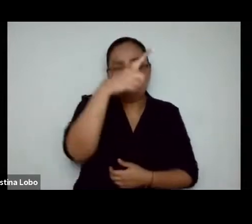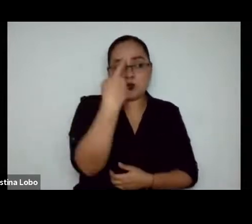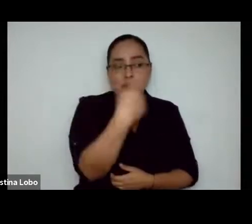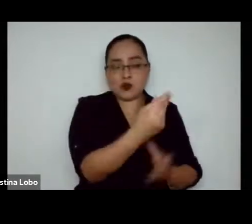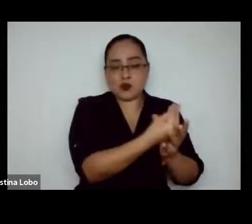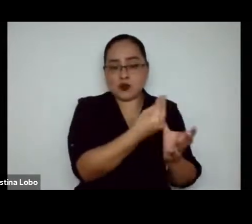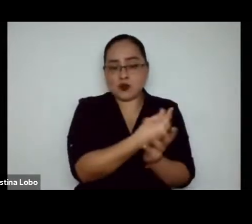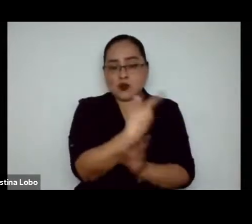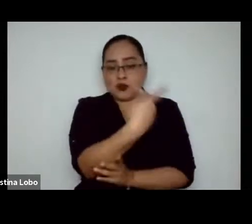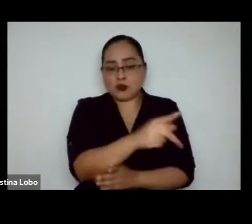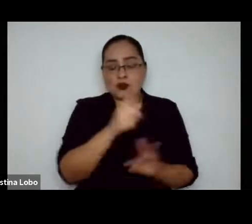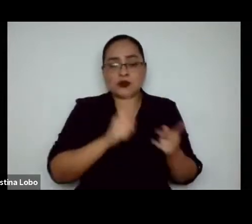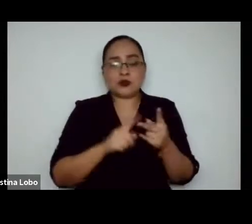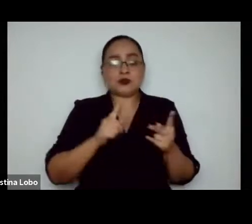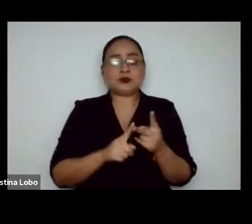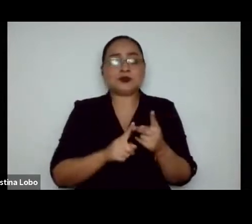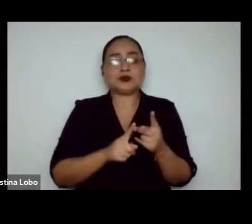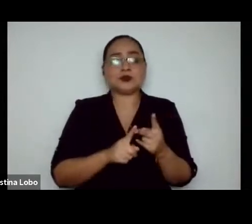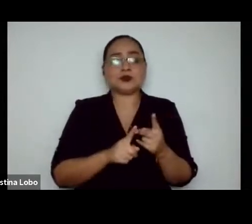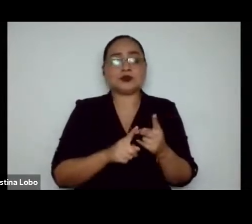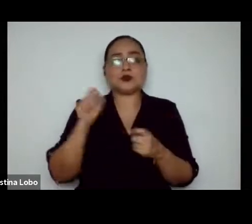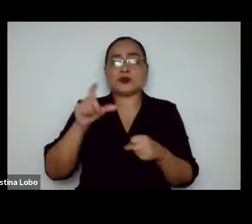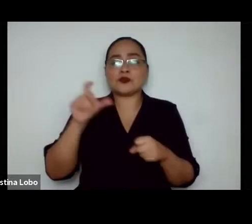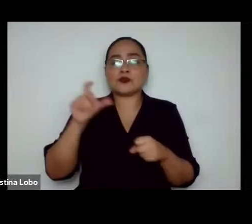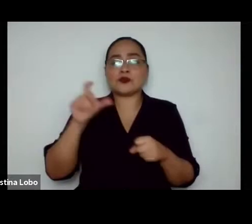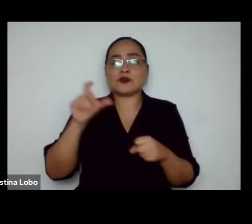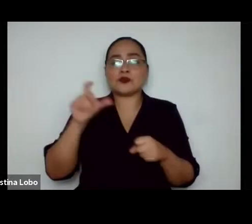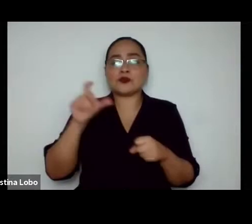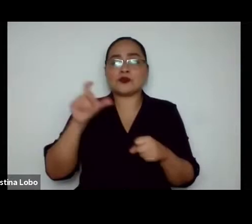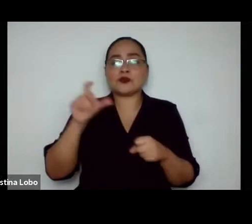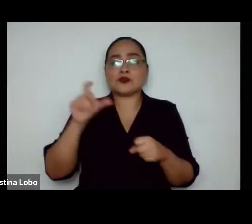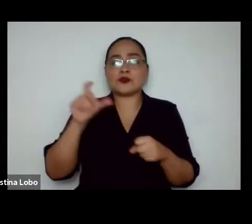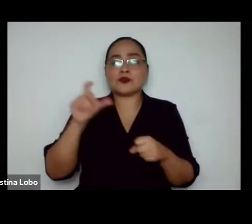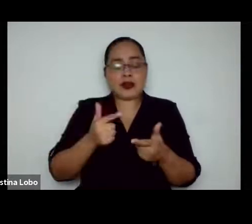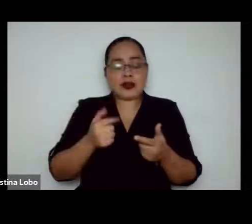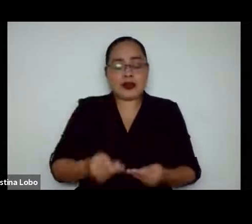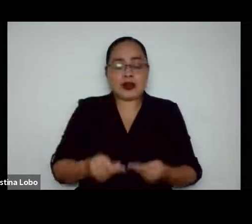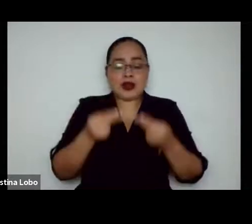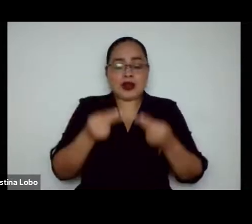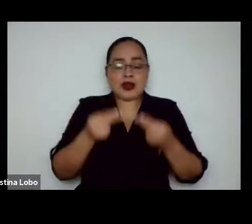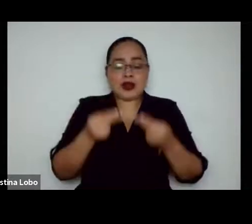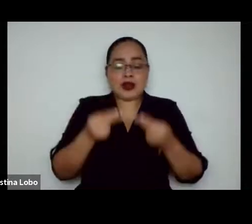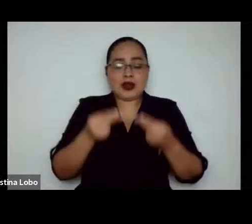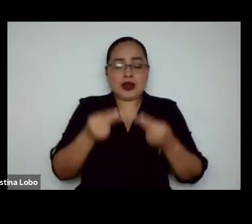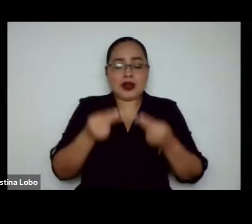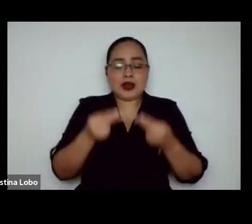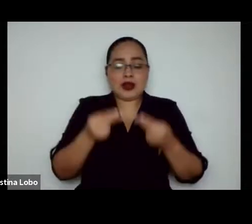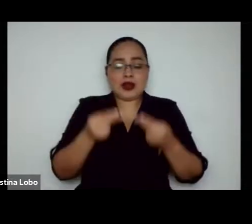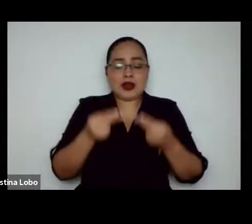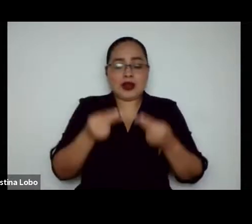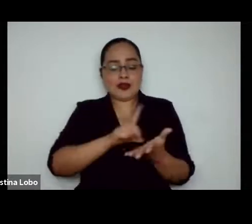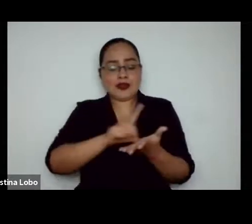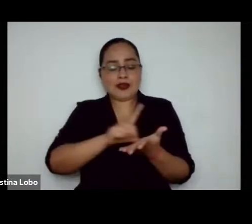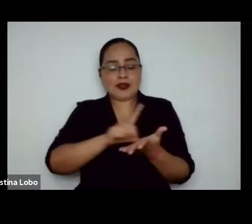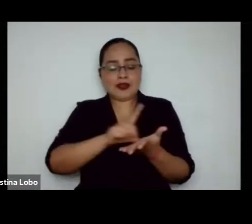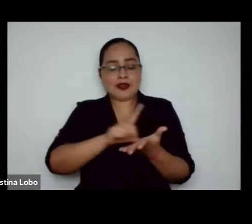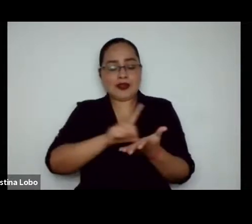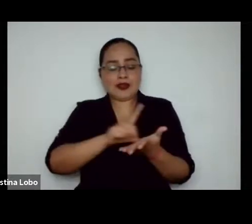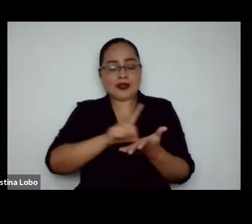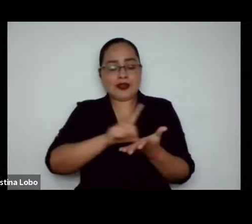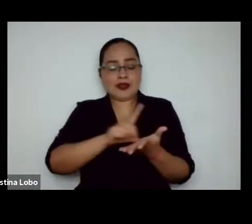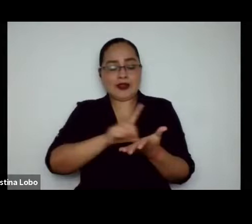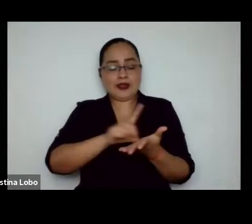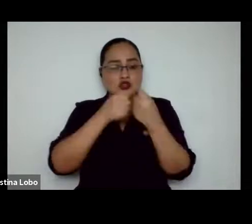defiende también la prioridad de la libertad de mercado, considera que los derechos sociales son derechos de